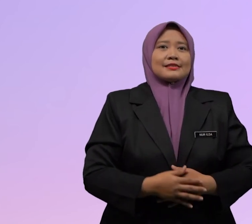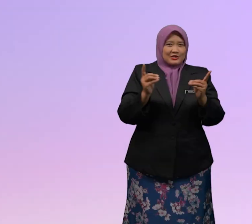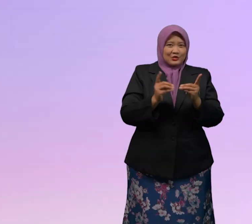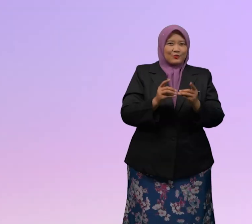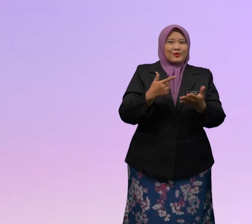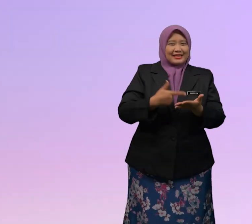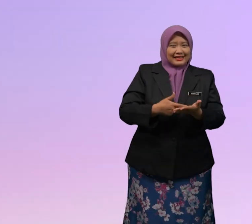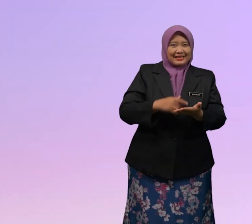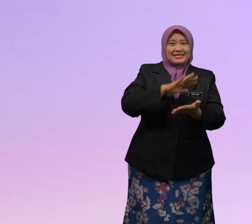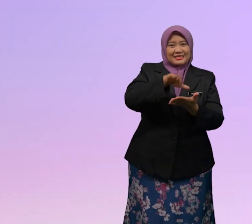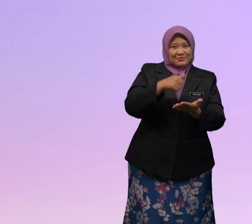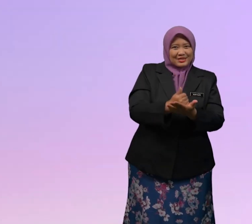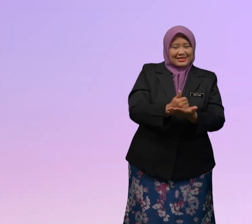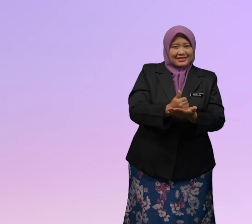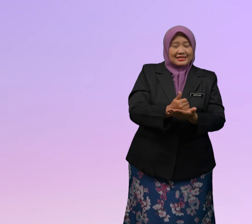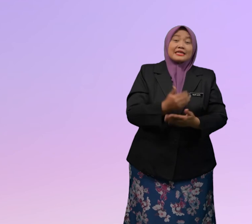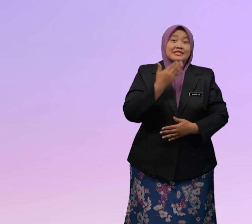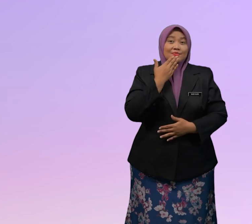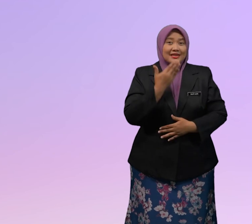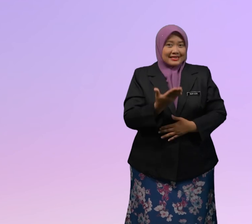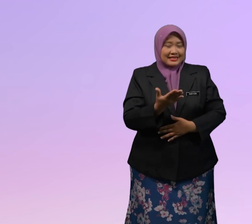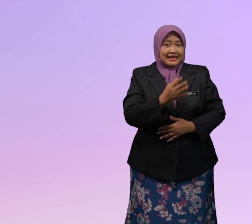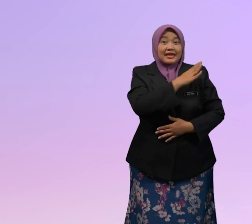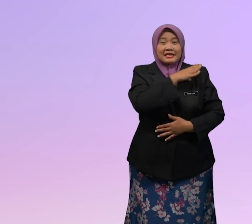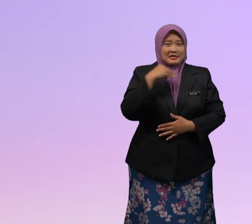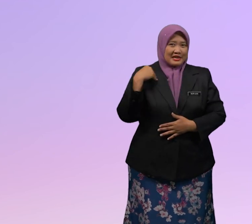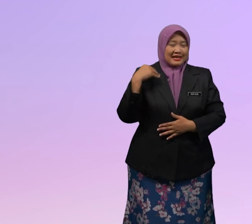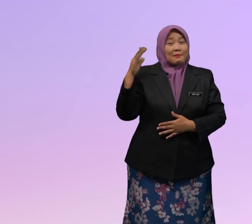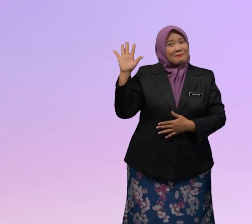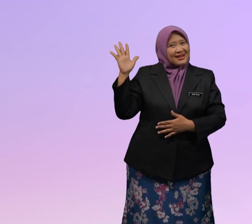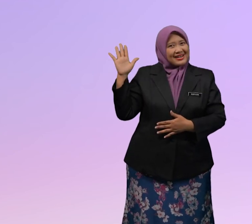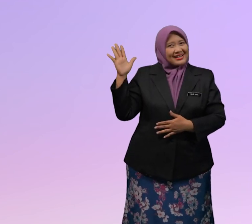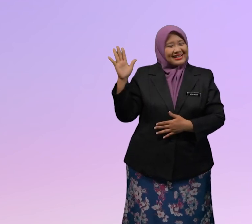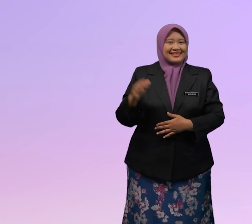Jumpa lagi semua. Terima kasih dan bye.